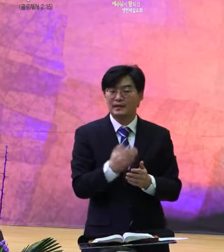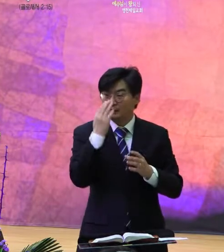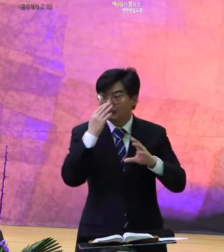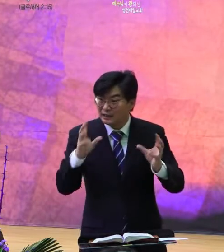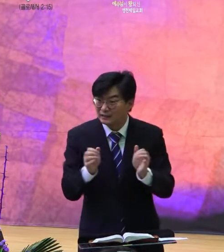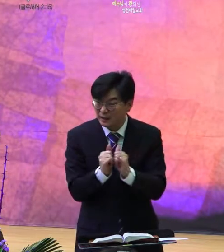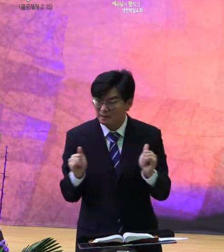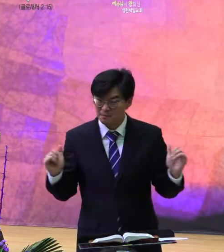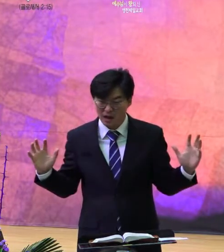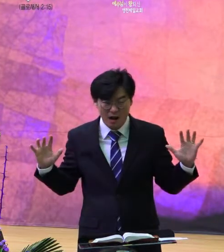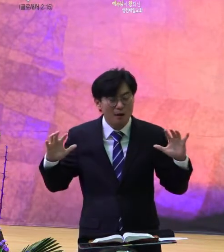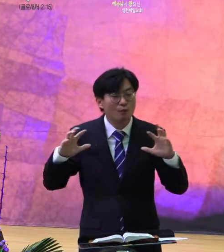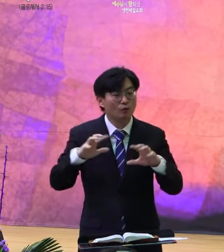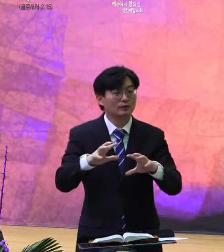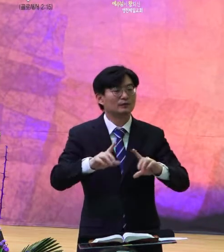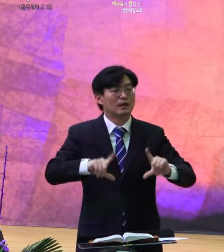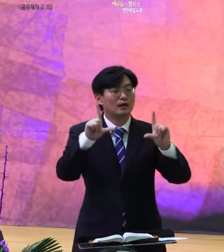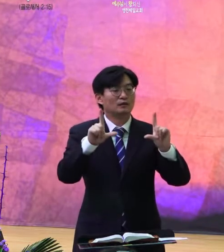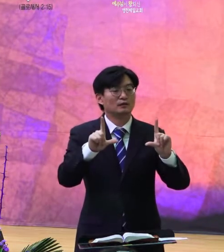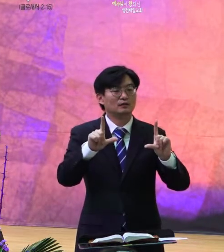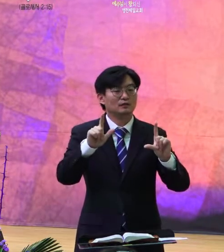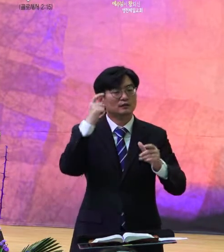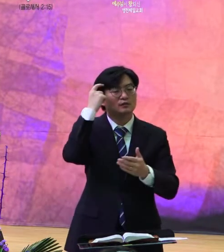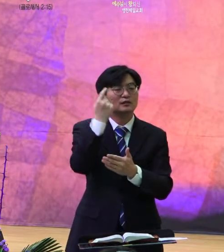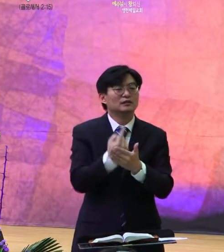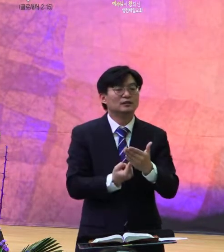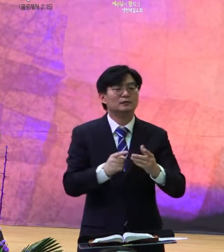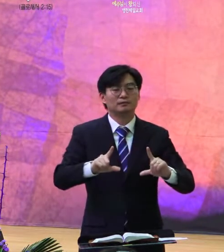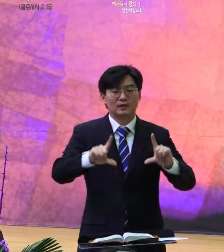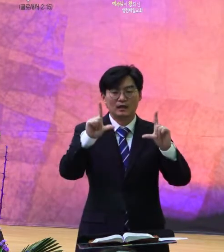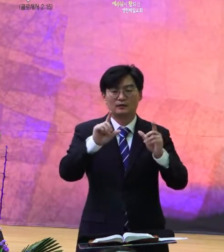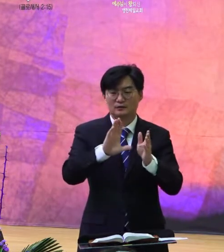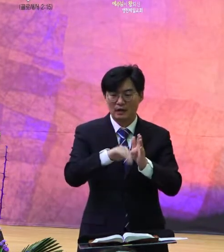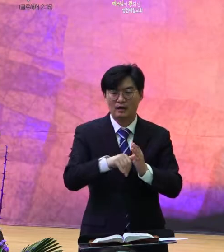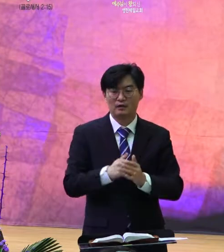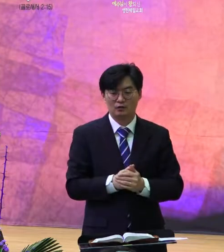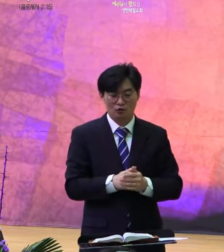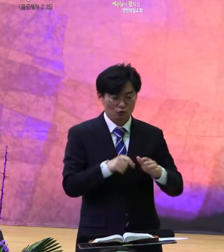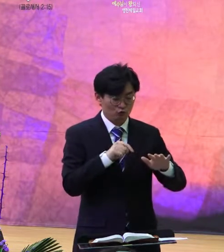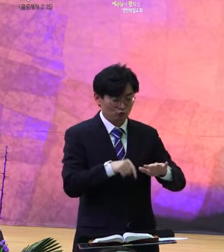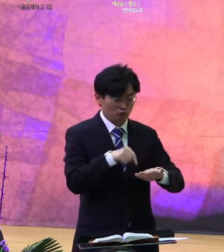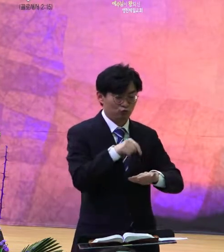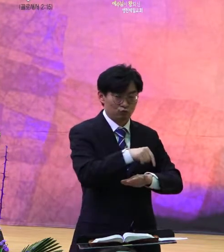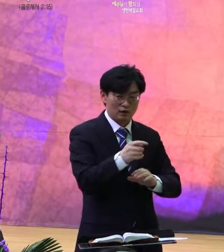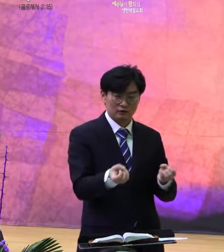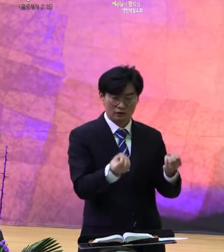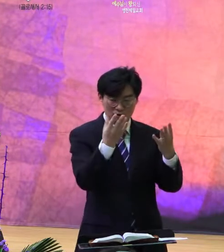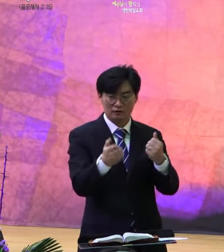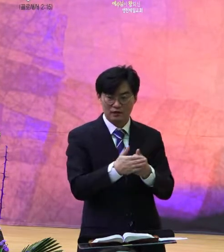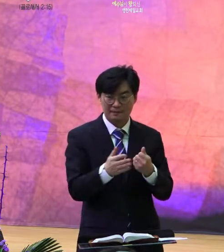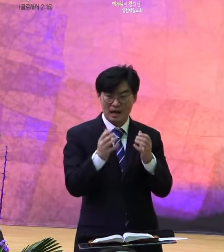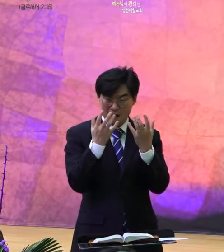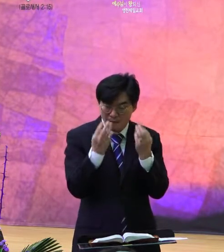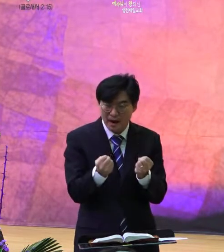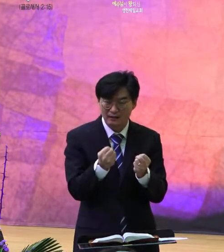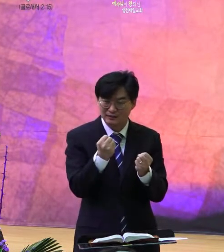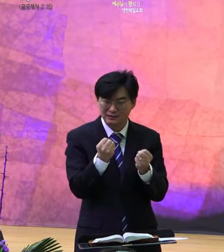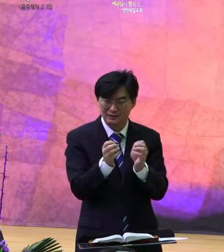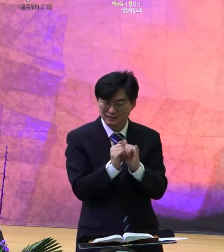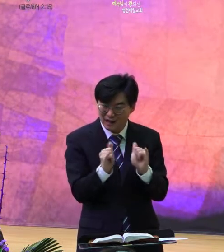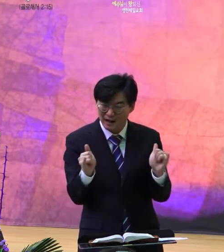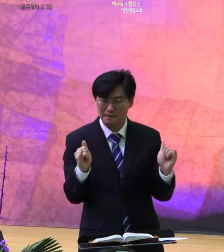멀리 있는 애굽에 흩어져 있는 유대인들, 그리고 메소포타미아 지역에, 그리고 소아시아 전역에 유럽에 흩어져